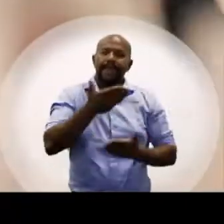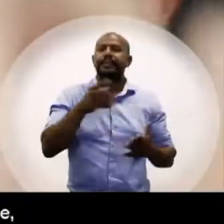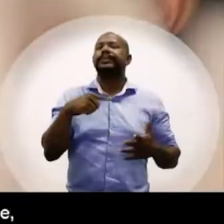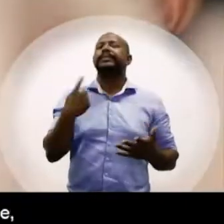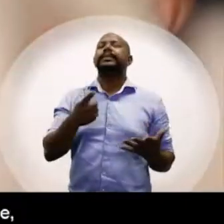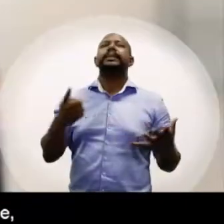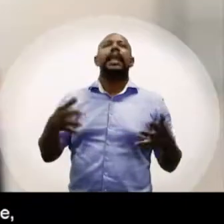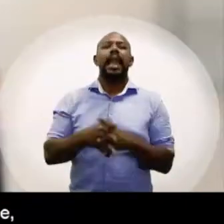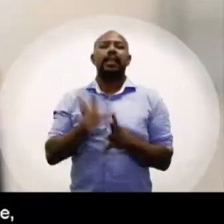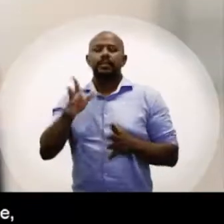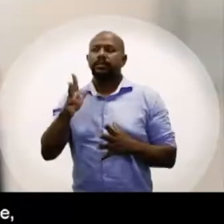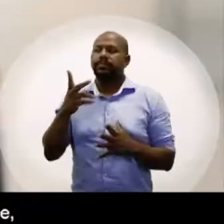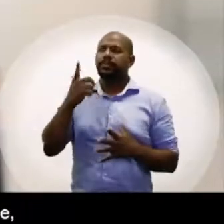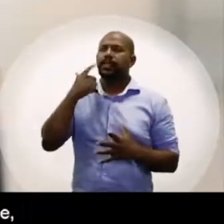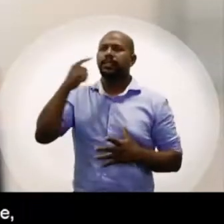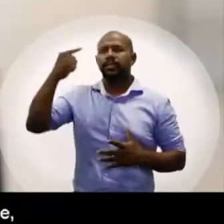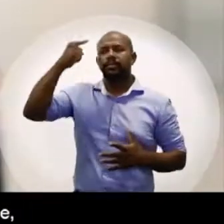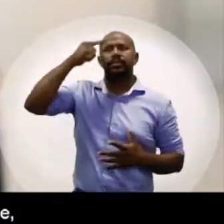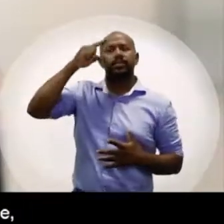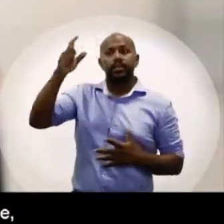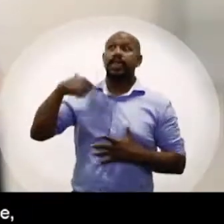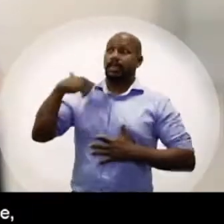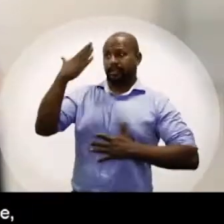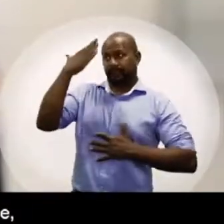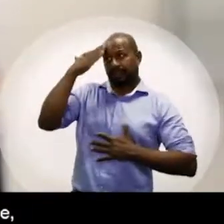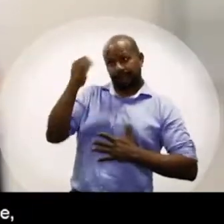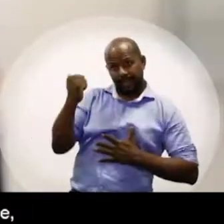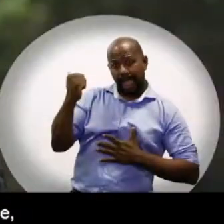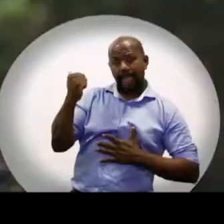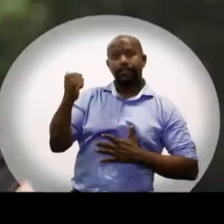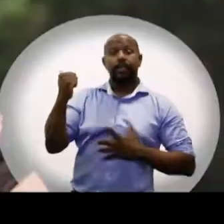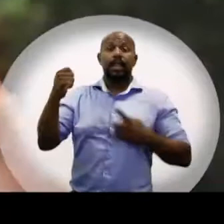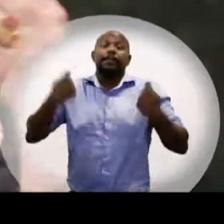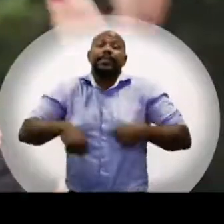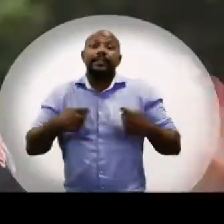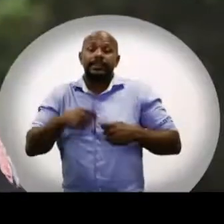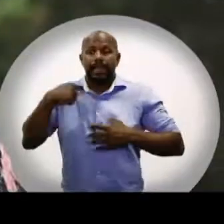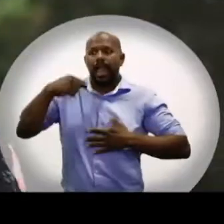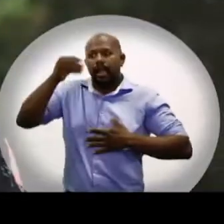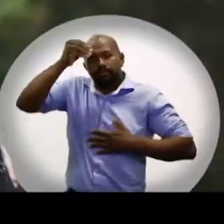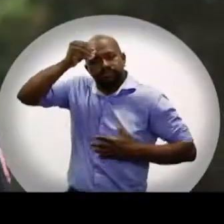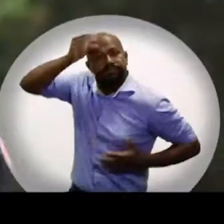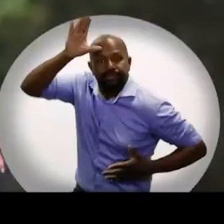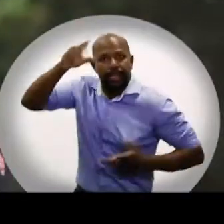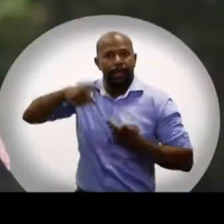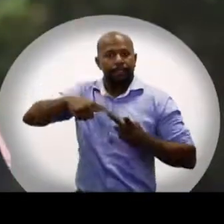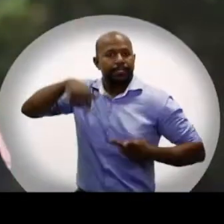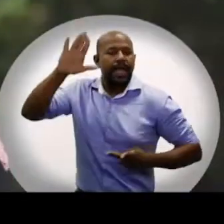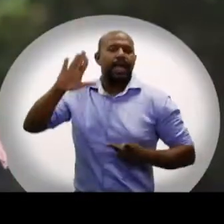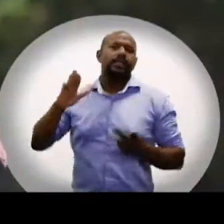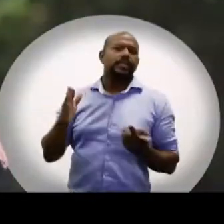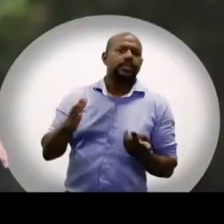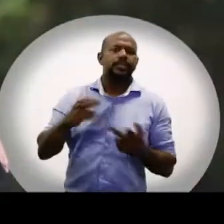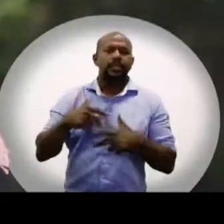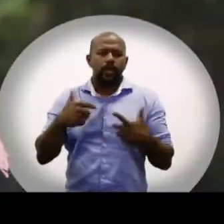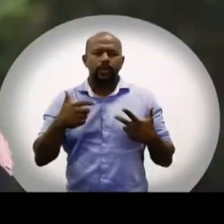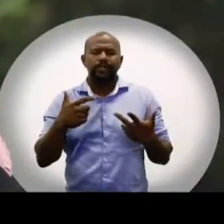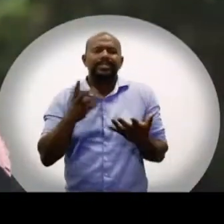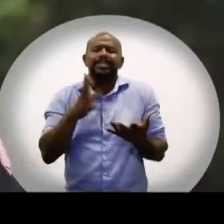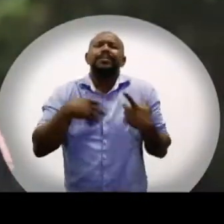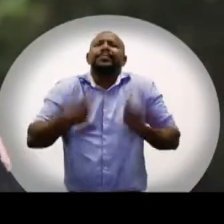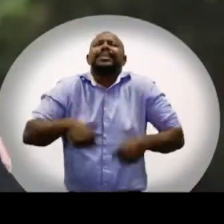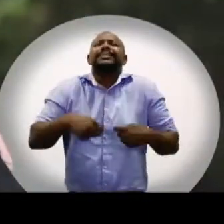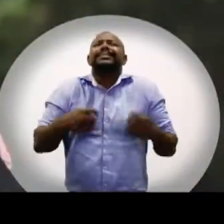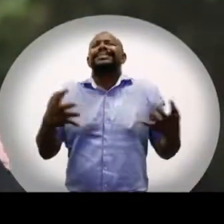né? A gente acaba confrontando o que a gente sabe, o que a gente precisa saber mais e aquilo que a